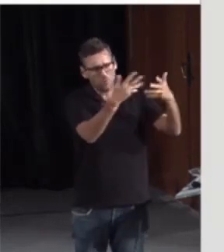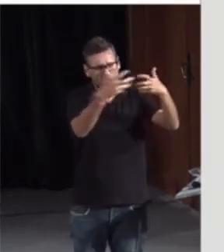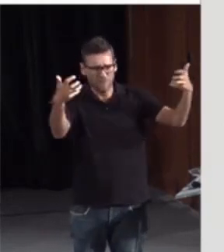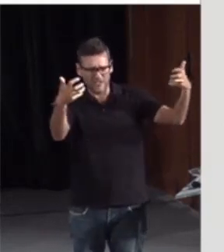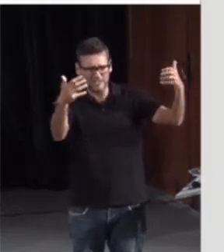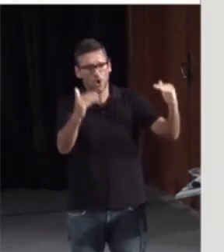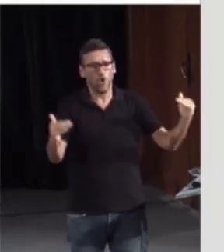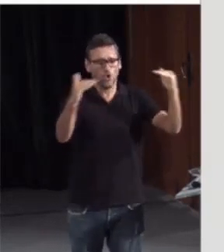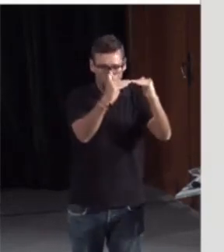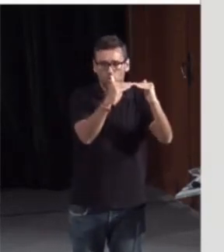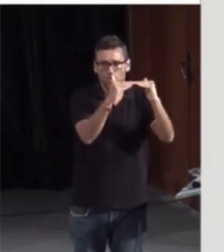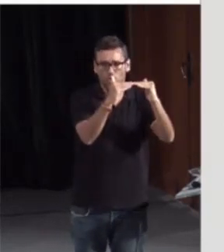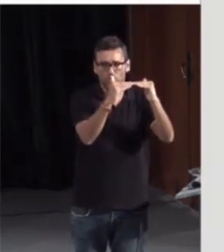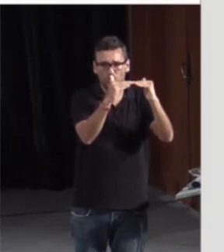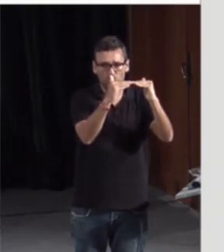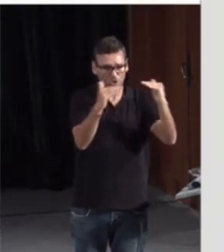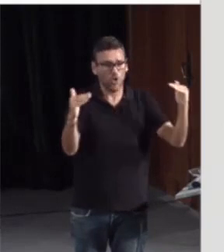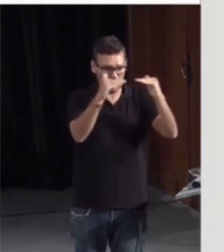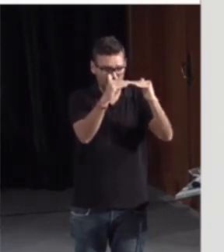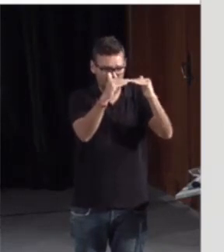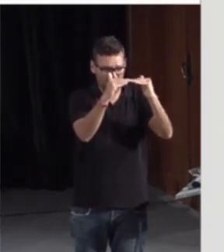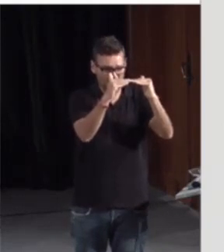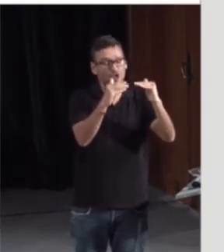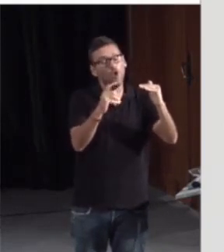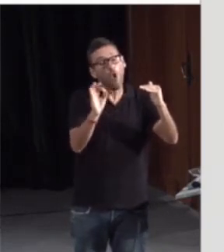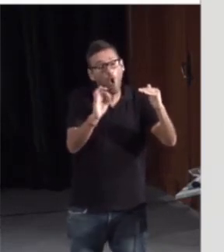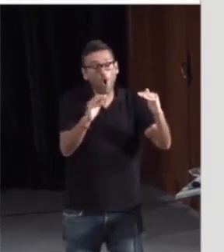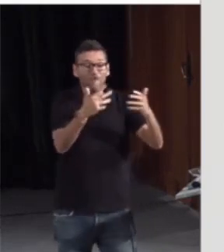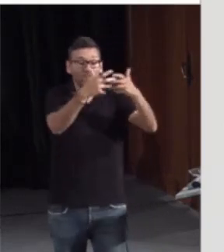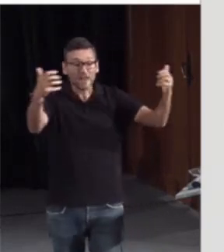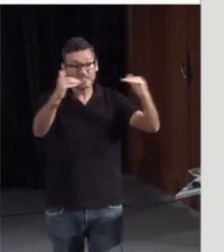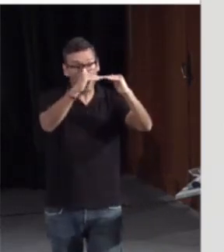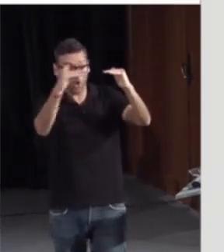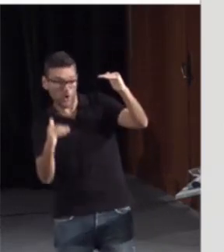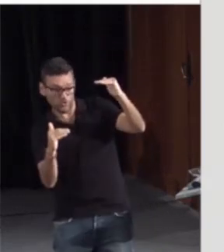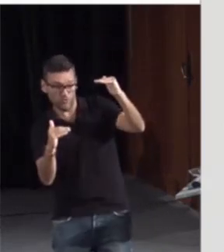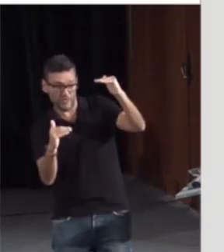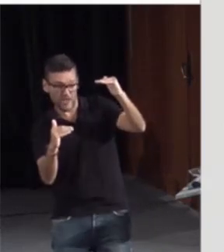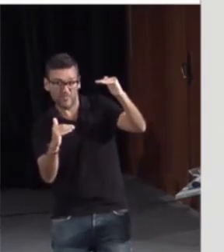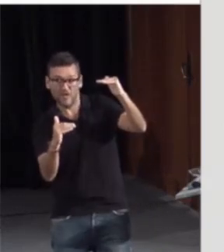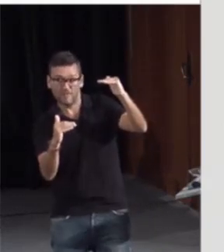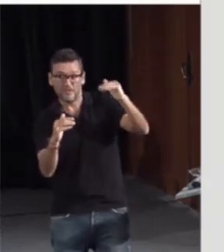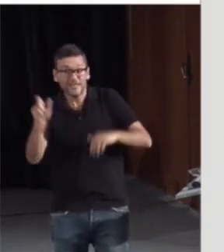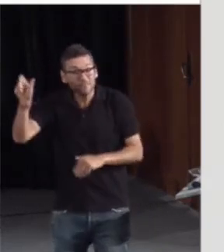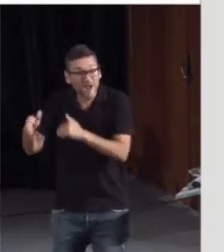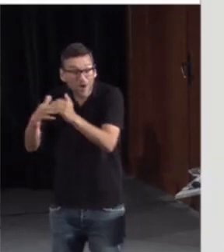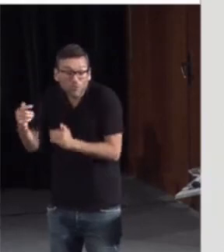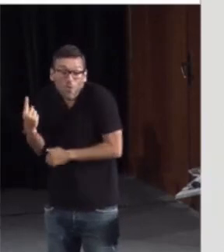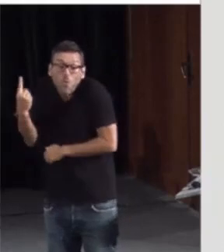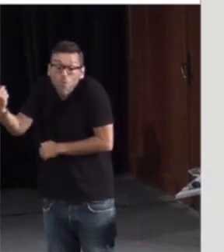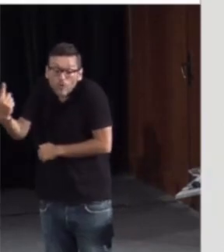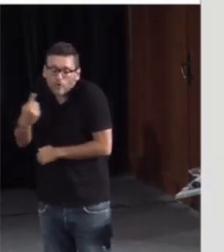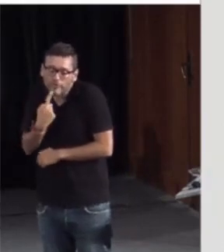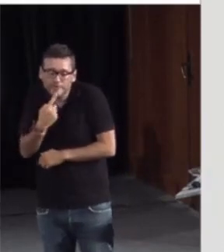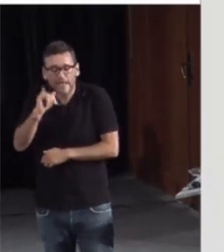Algunos autores dicen que se puede dar 2 tipos, que es coordinación o subordinación.